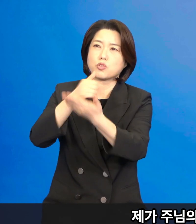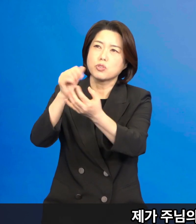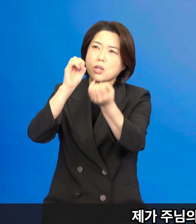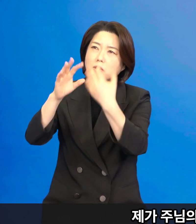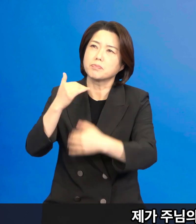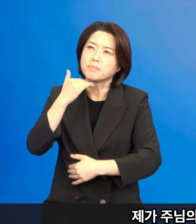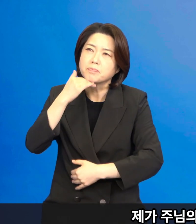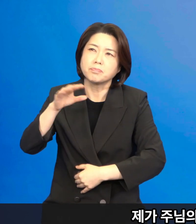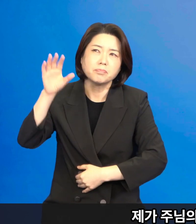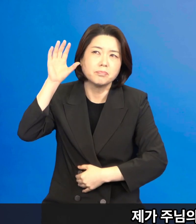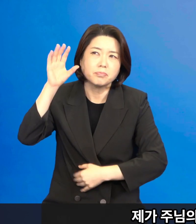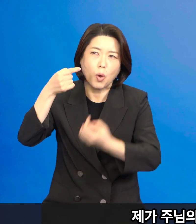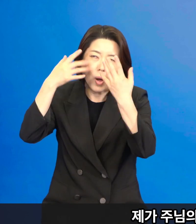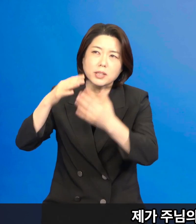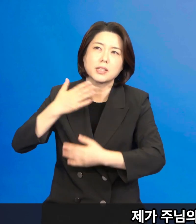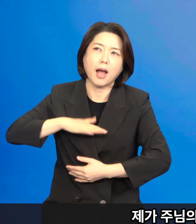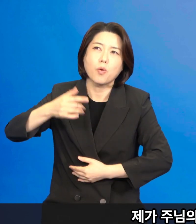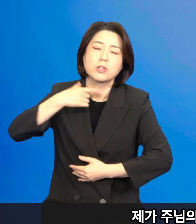듣고 싶습니다.